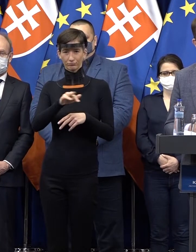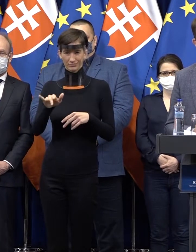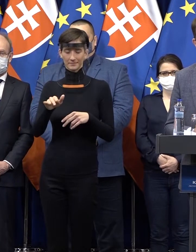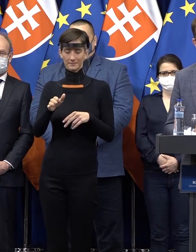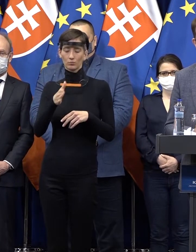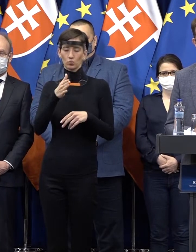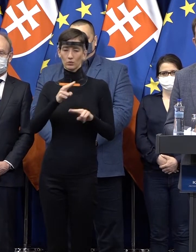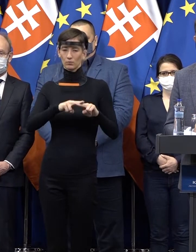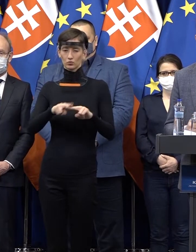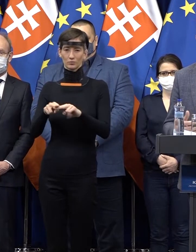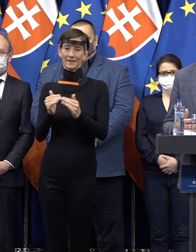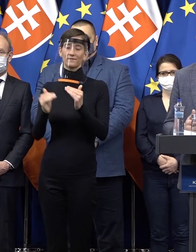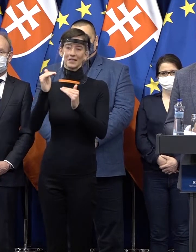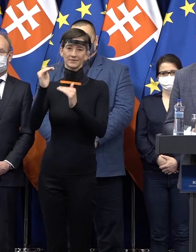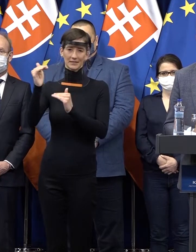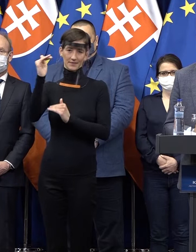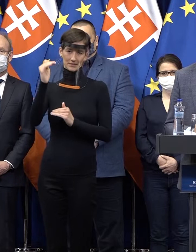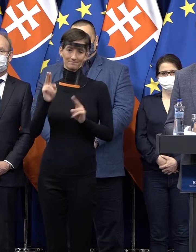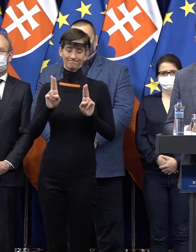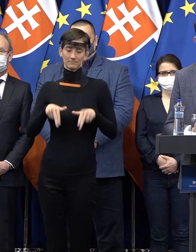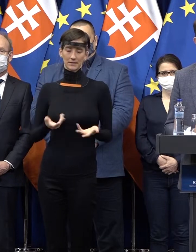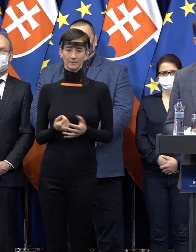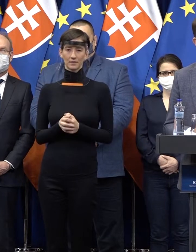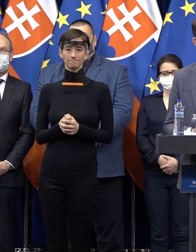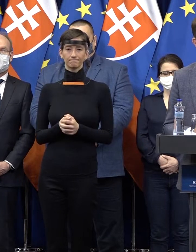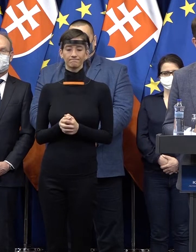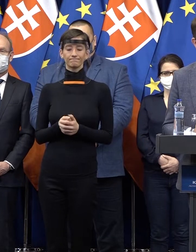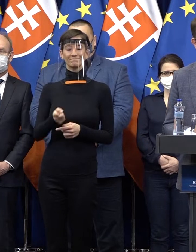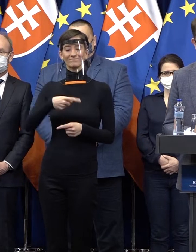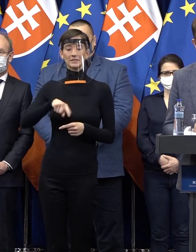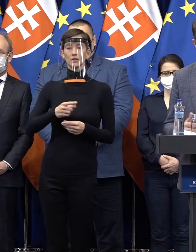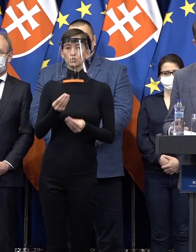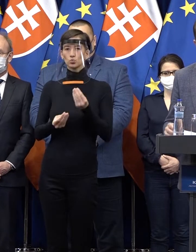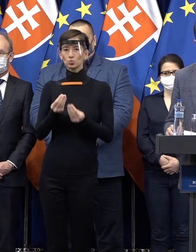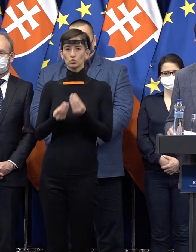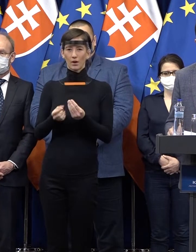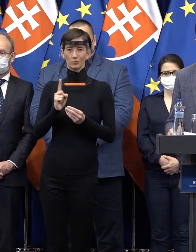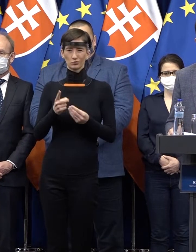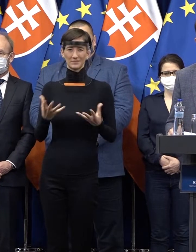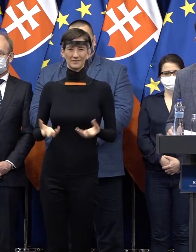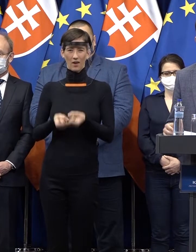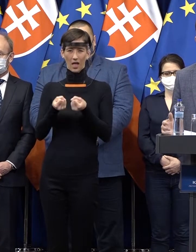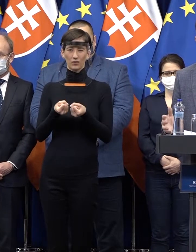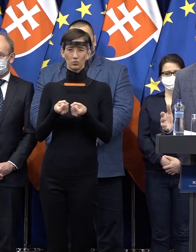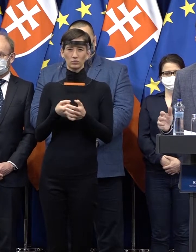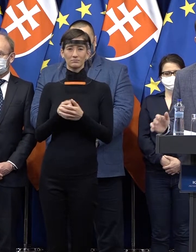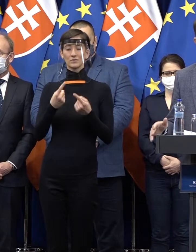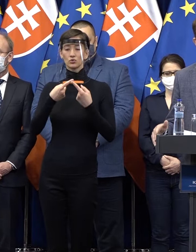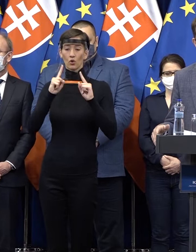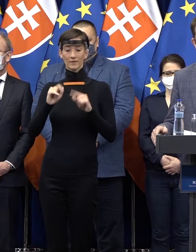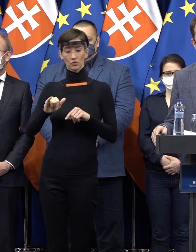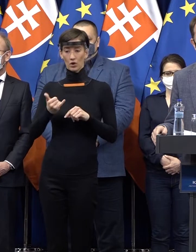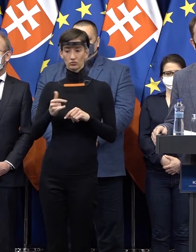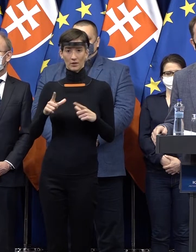aj túto skúšku, niečo, čo Slovensko za posledné desiatky rokov nezažilo, že by sme mali vládou